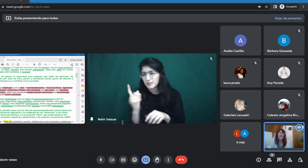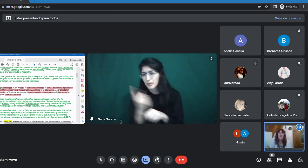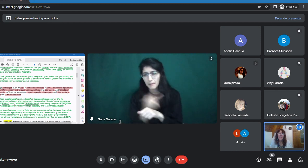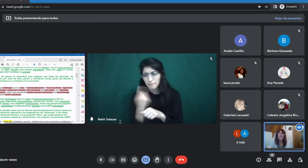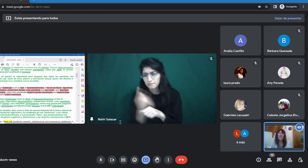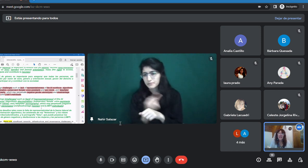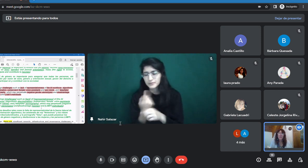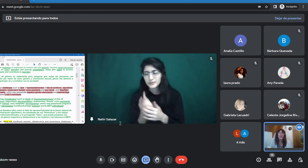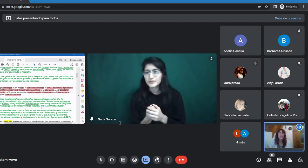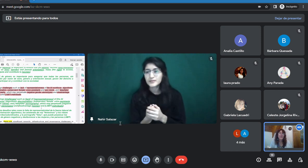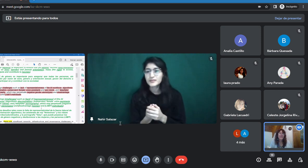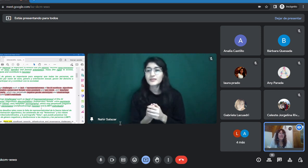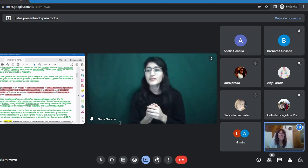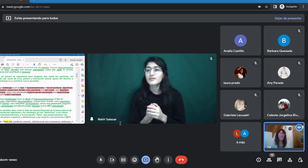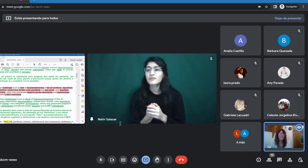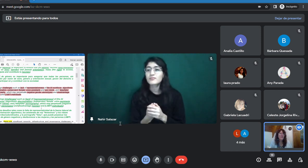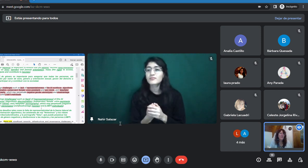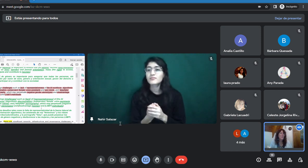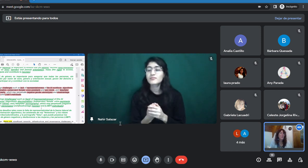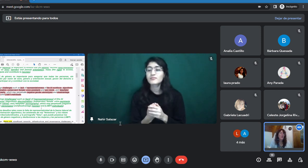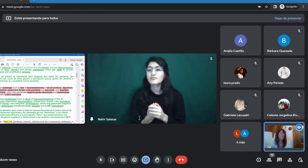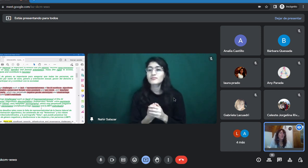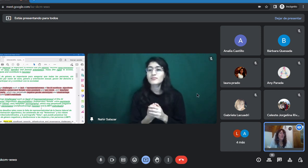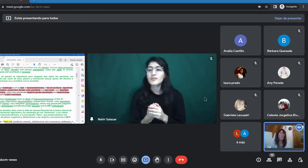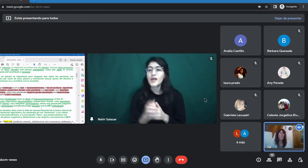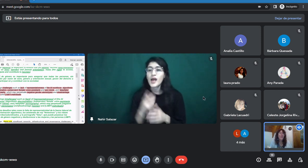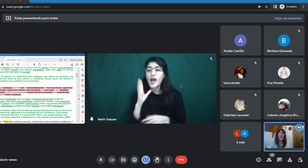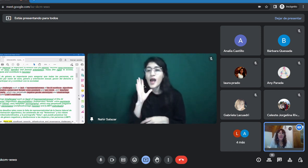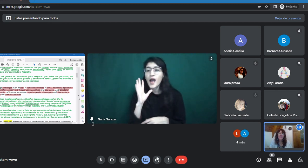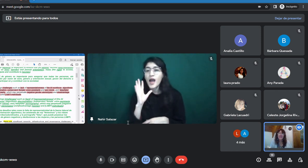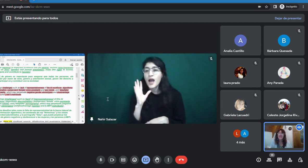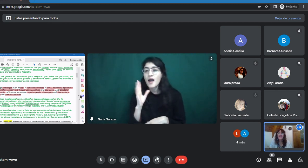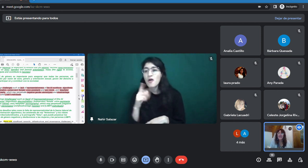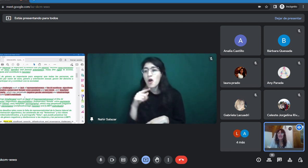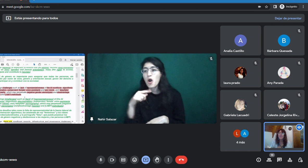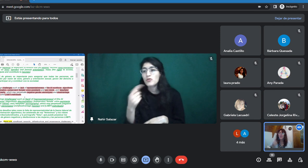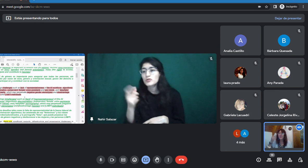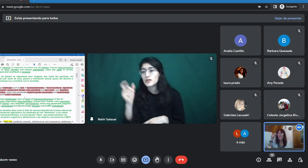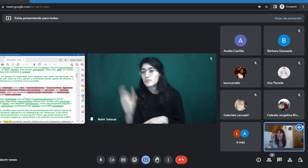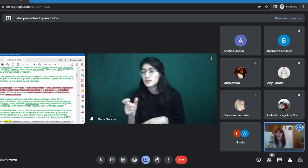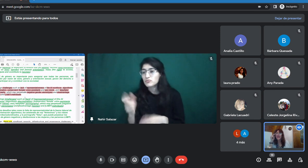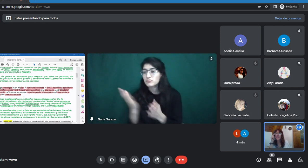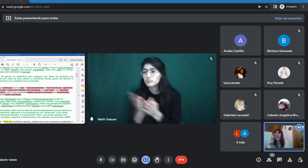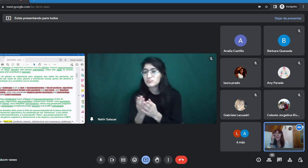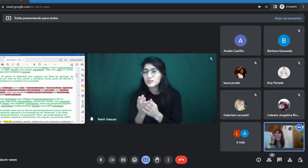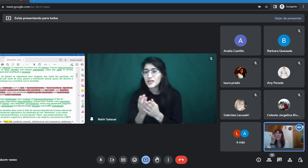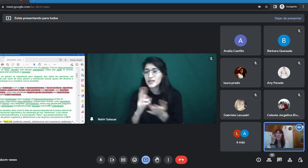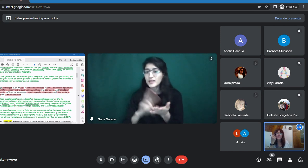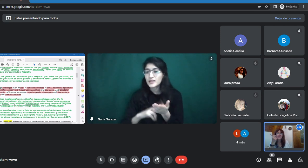¿Alguien más tiene alguna otra versión? ¿Le surgió alguna otra duda de estas que estamos viendo acá?